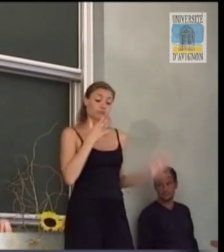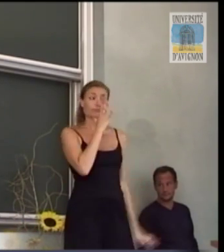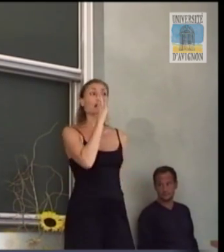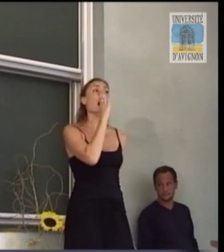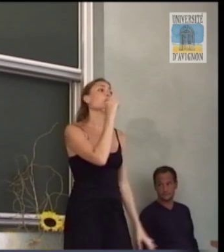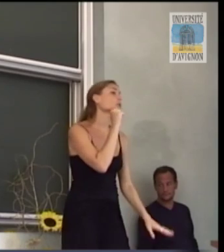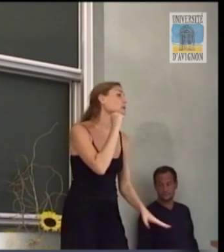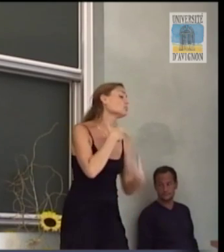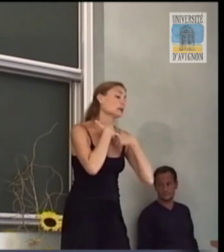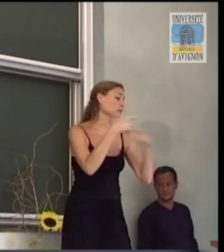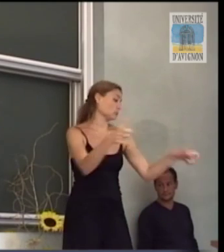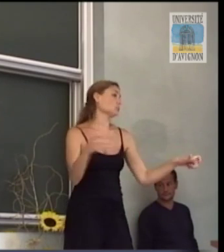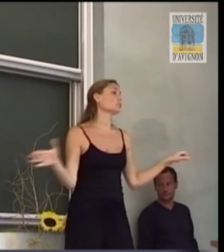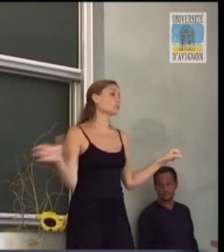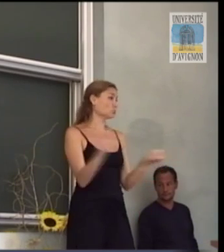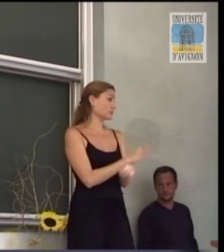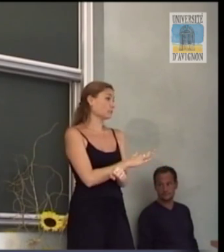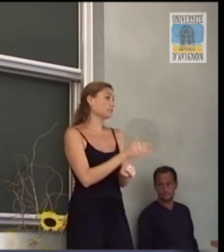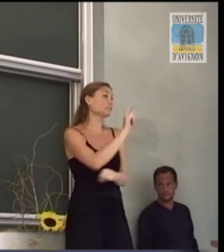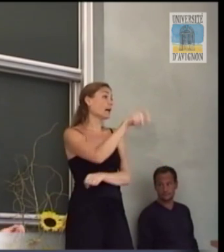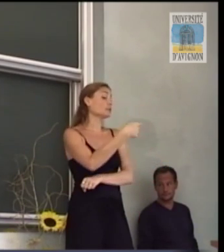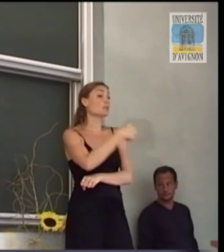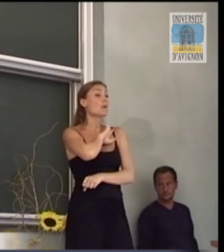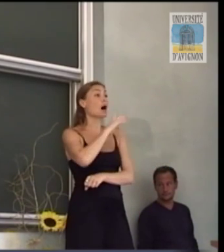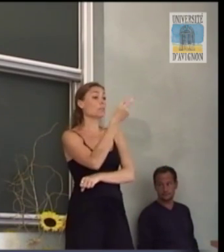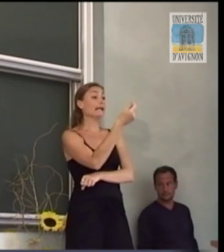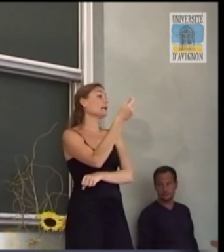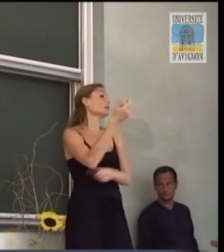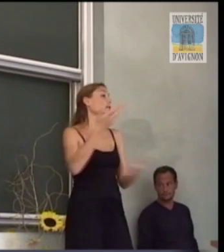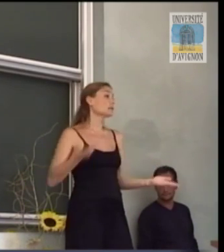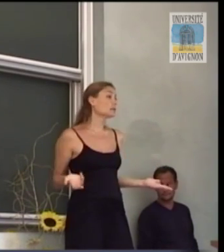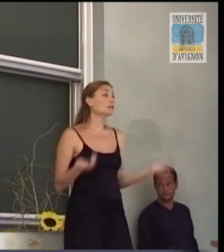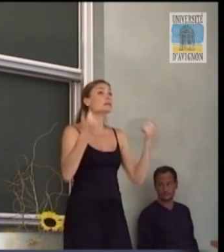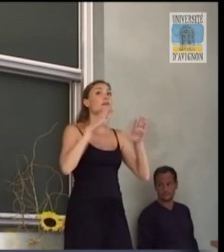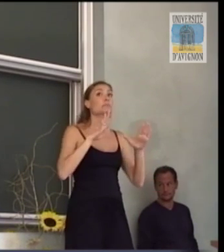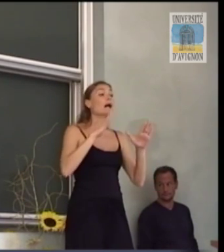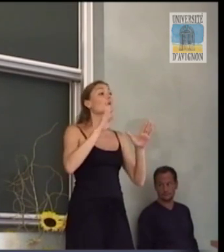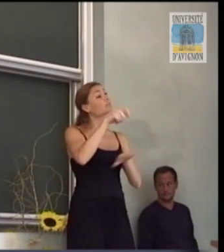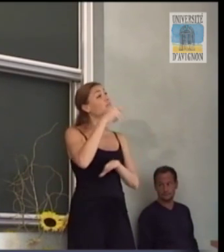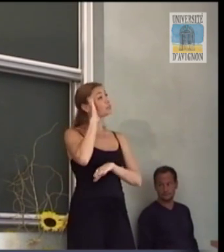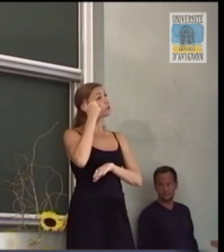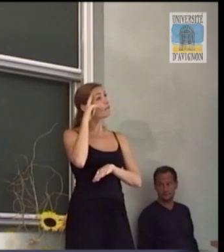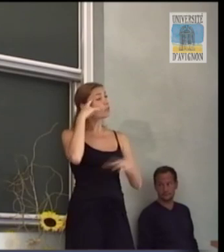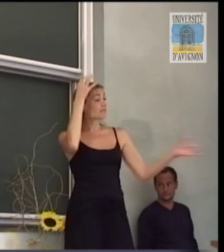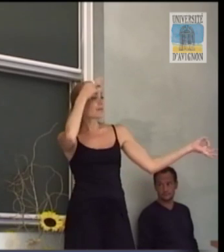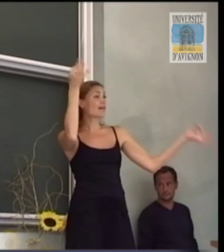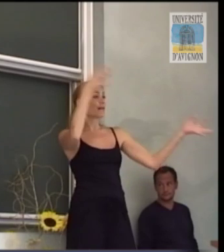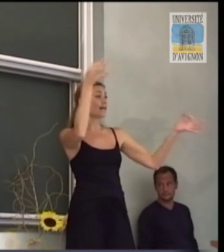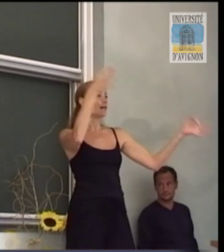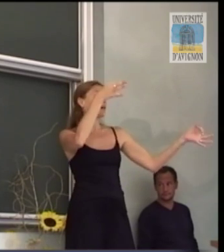le surcoût. Donc ça veut dire qu'il va bien falloir trouver une solution. Donc je crois qu'il faut être créatif. On a cette chance formidable